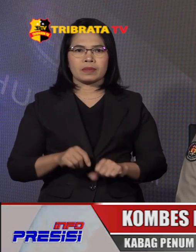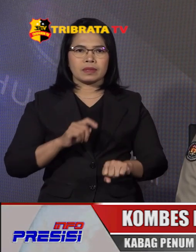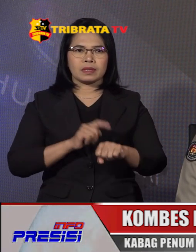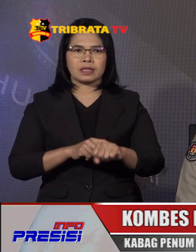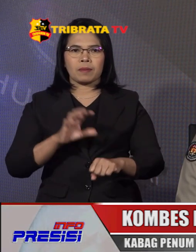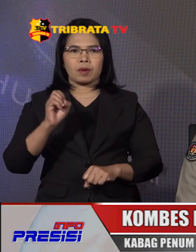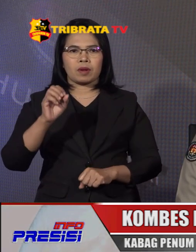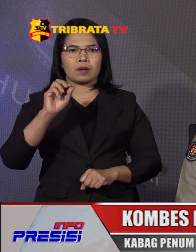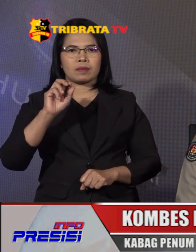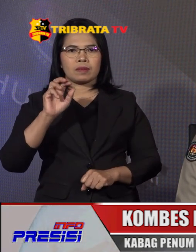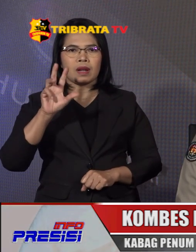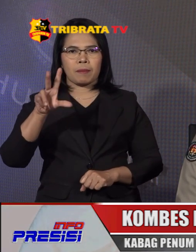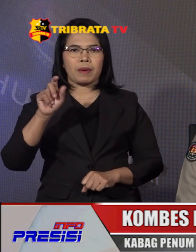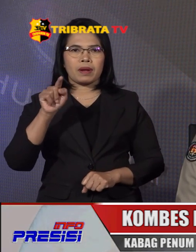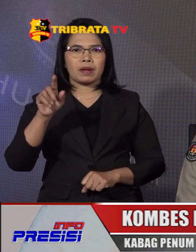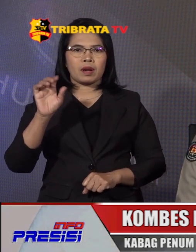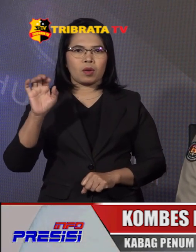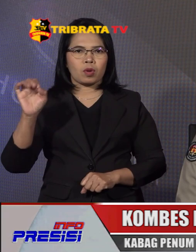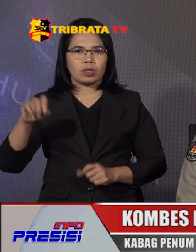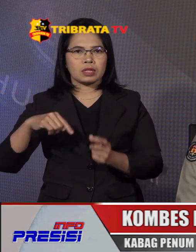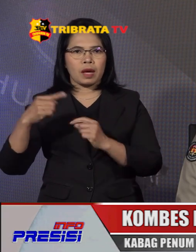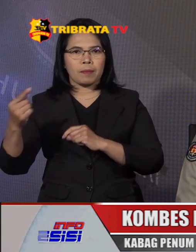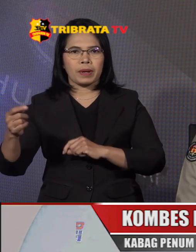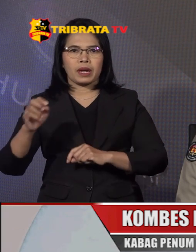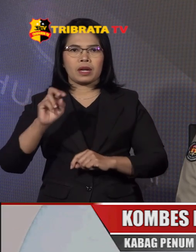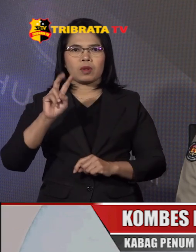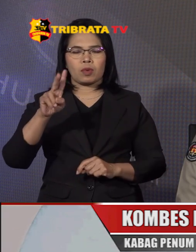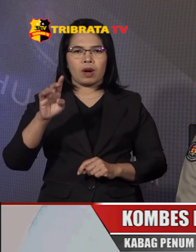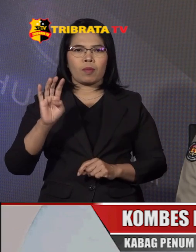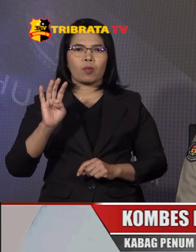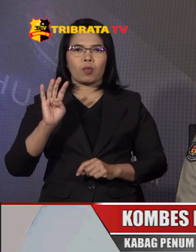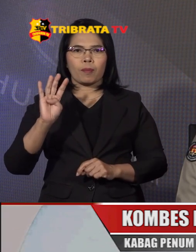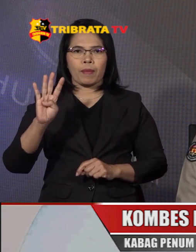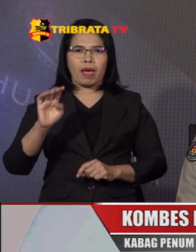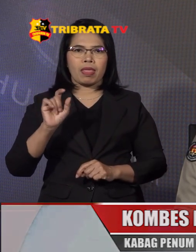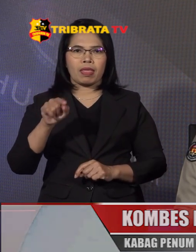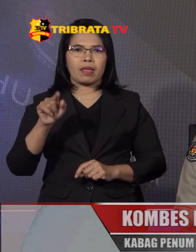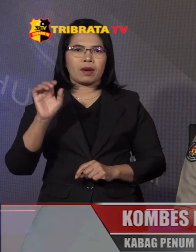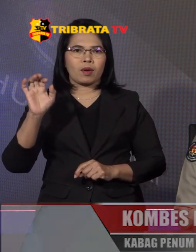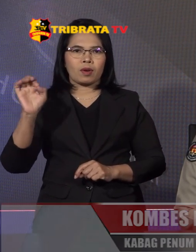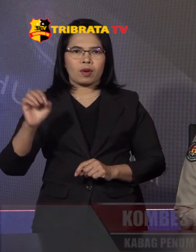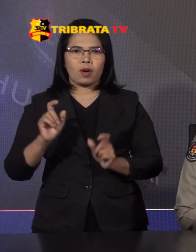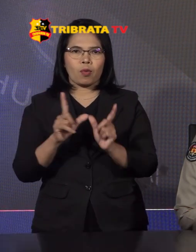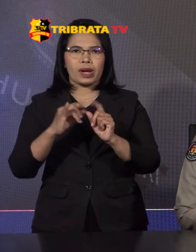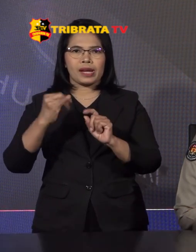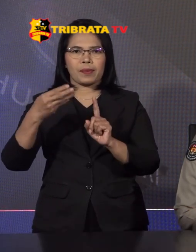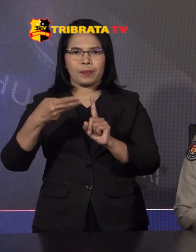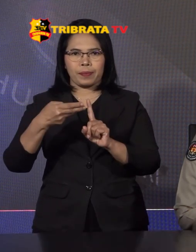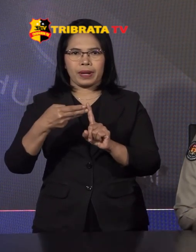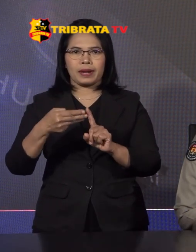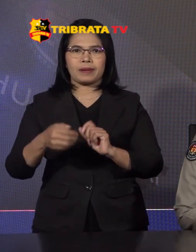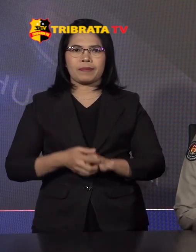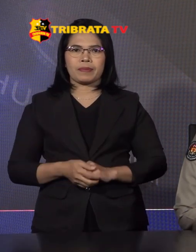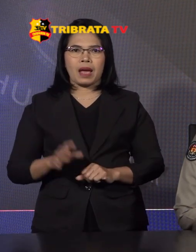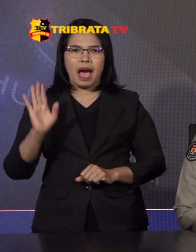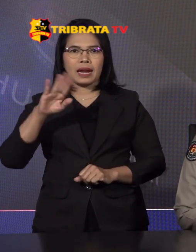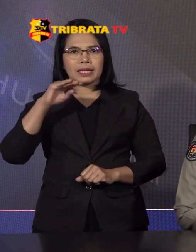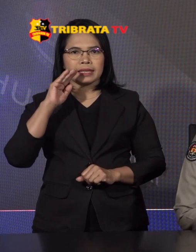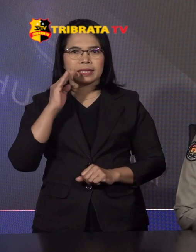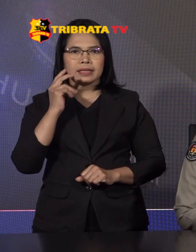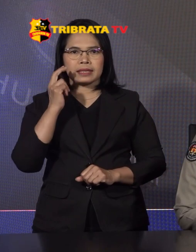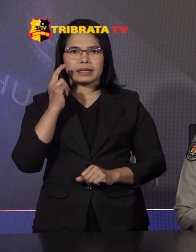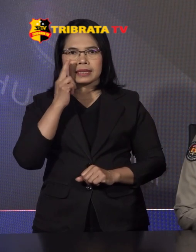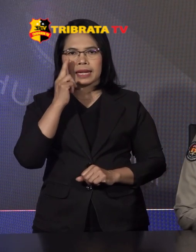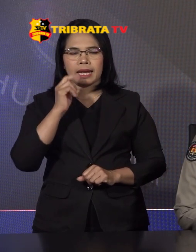08.00 sampai dengan 24.00 Waktu Indonesia Barat Senin tanggal